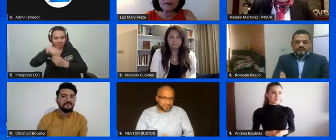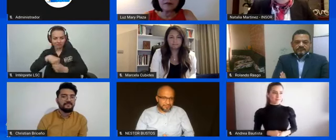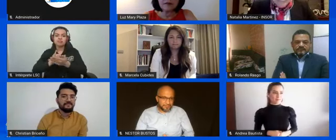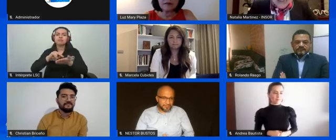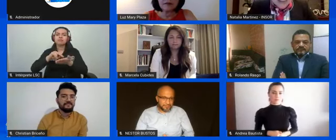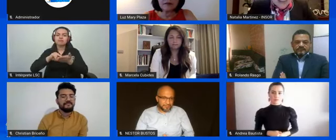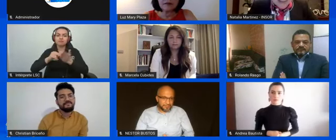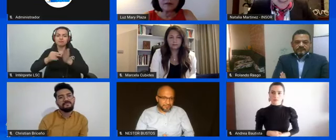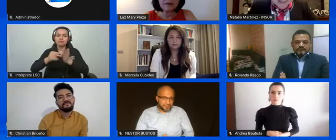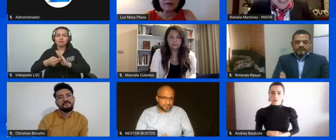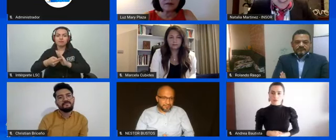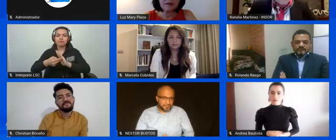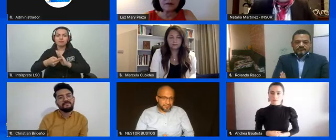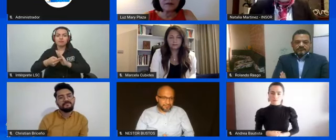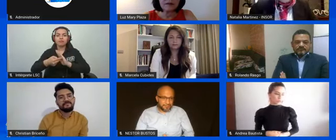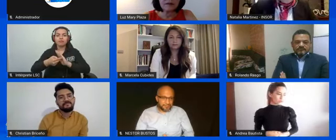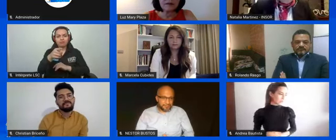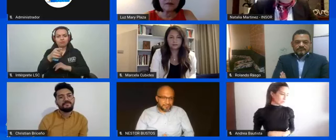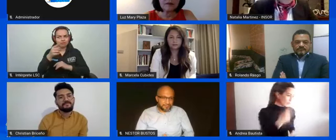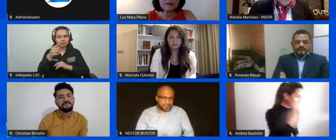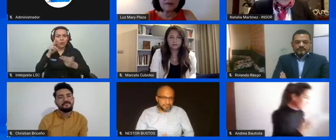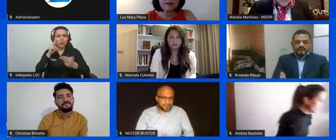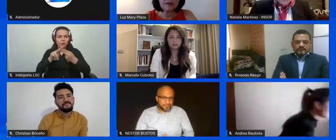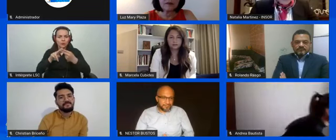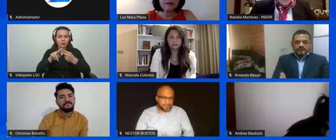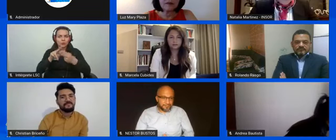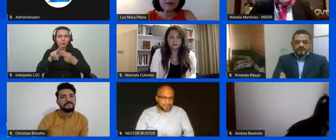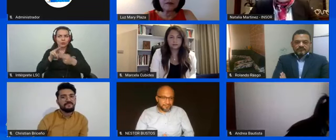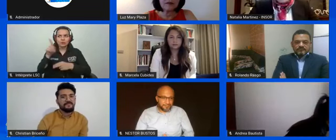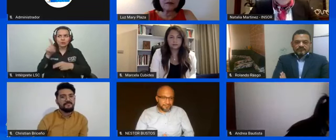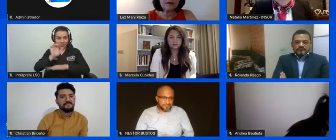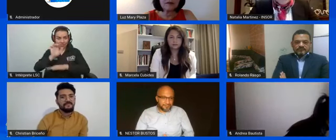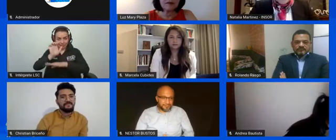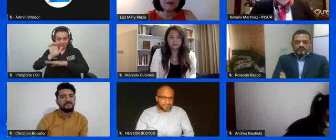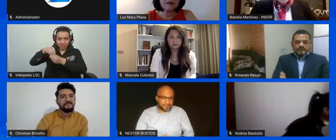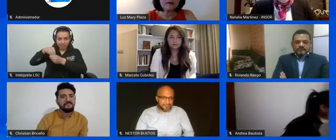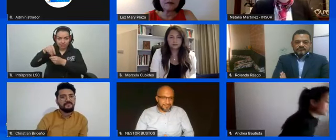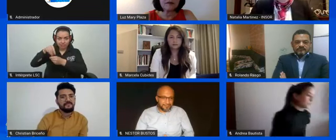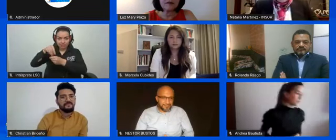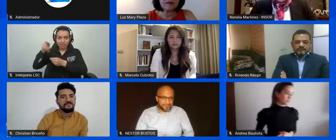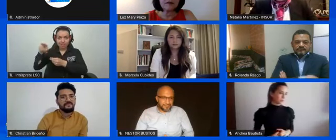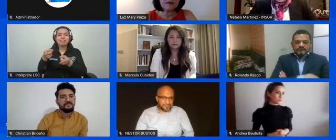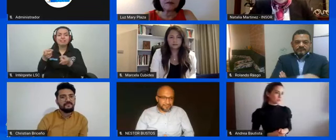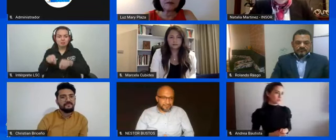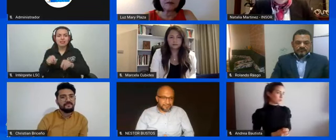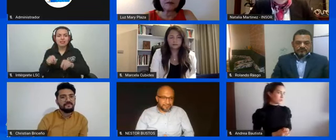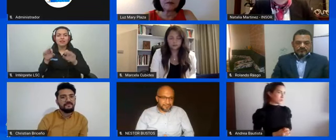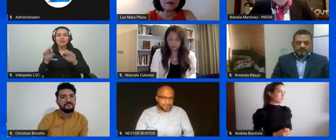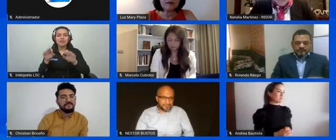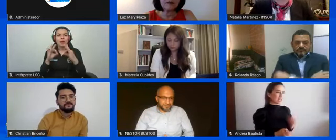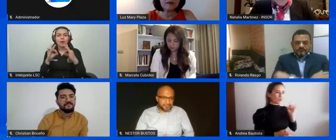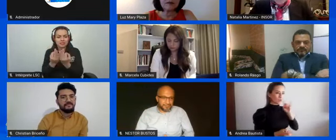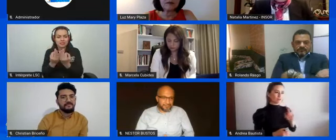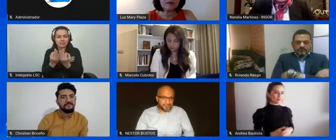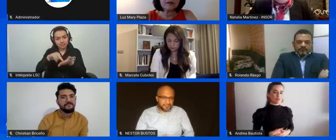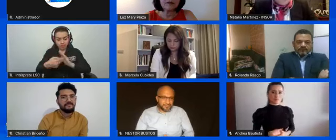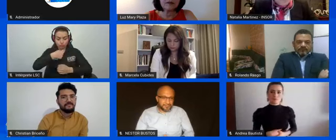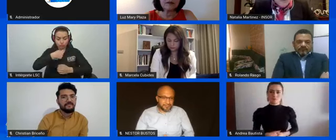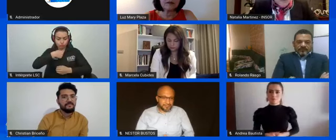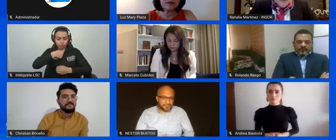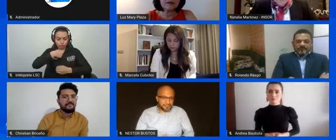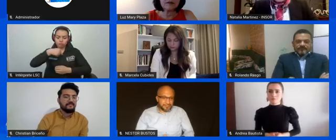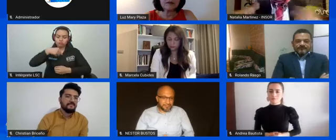lado familiar, no solamente como funcionario, sino también desde la familia.